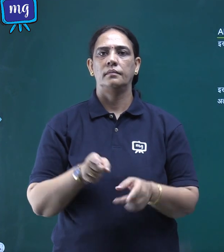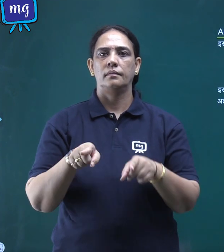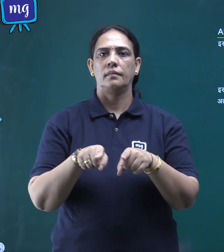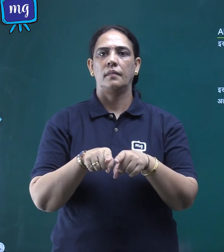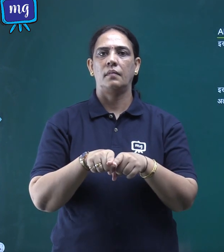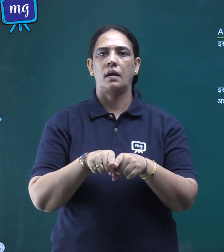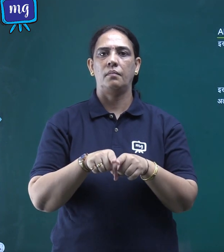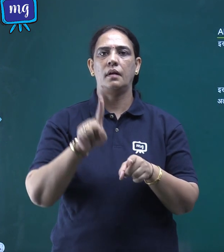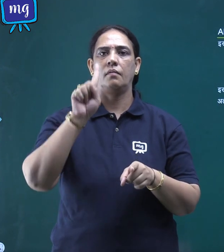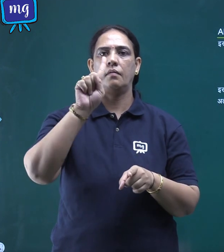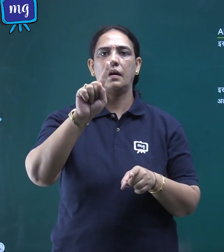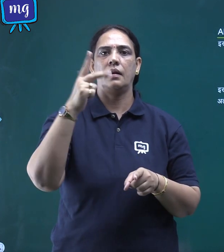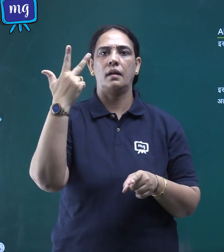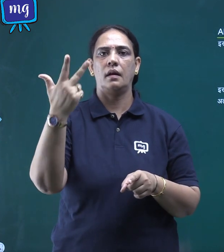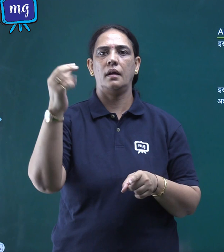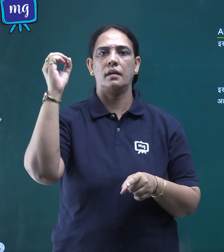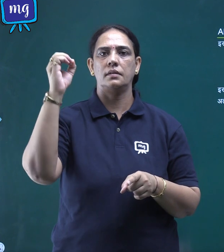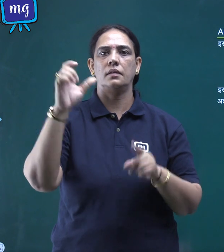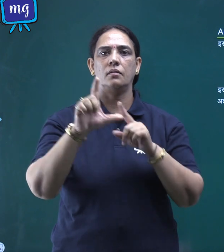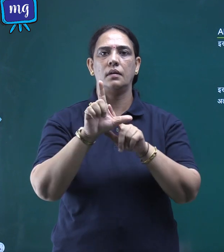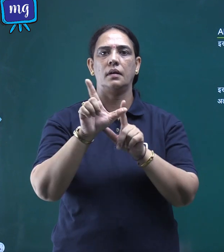बराबर 180 डिग्री।